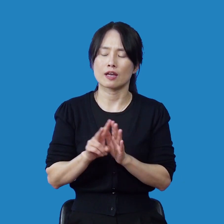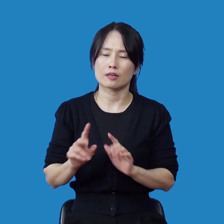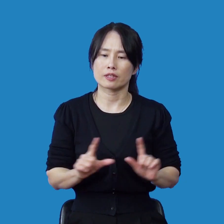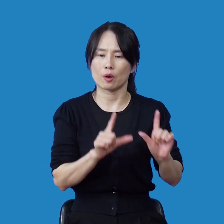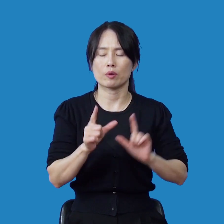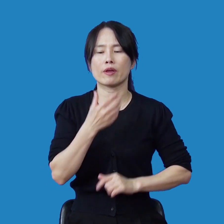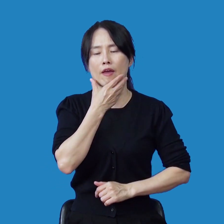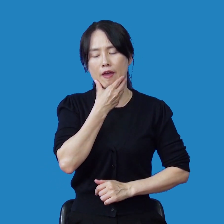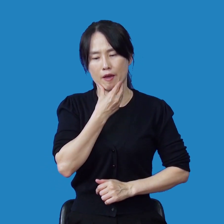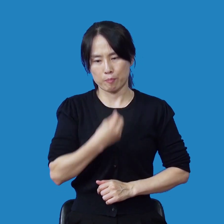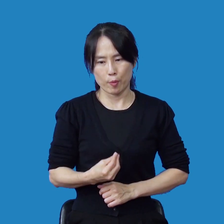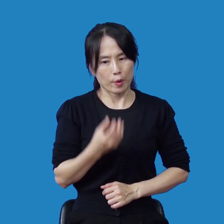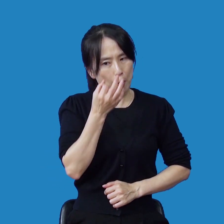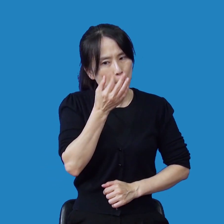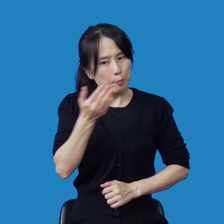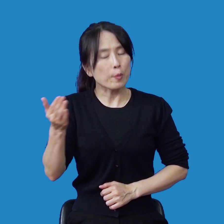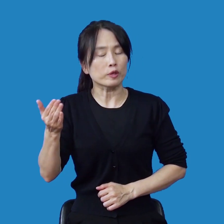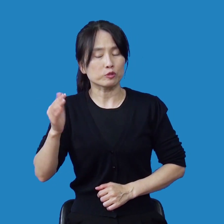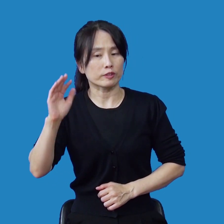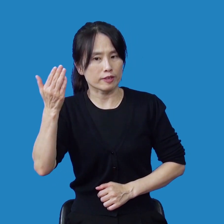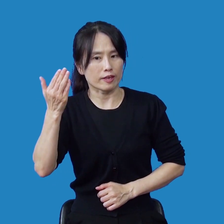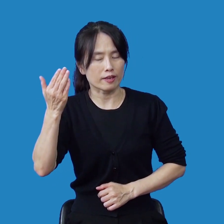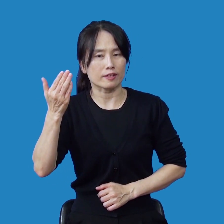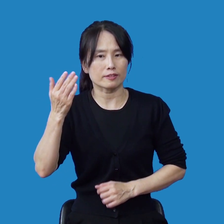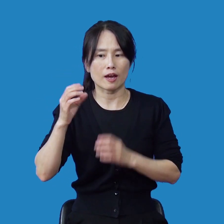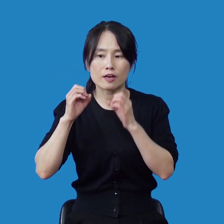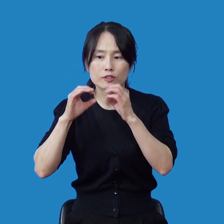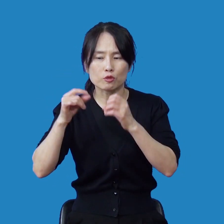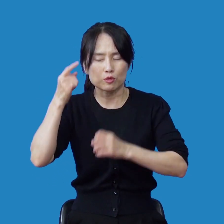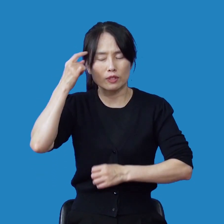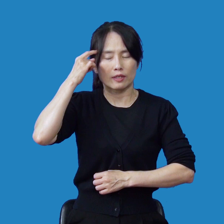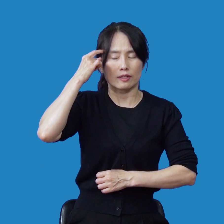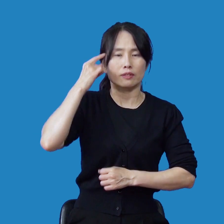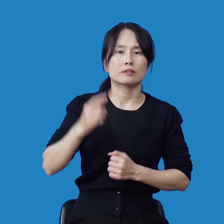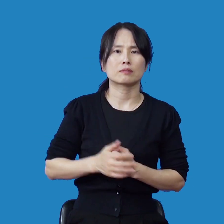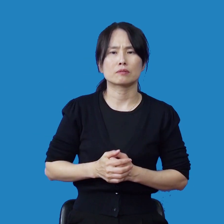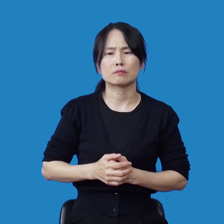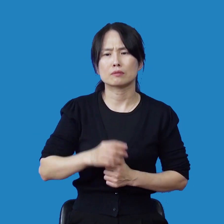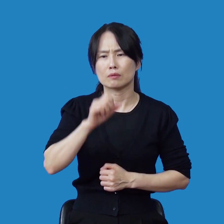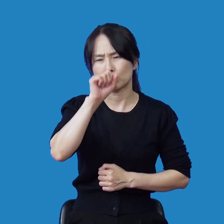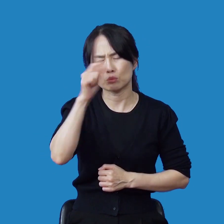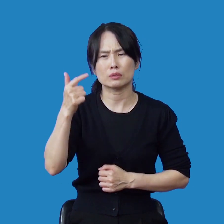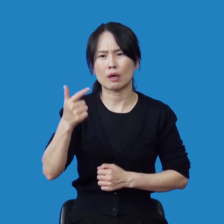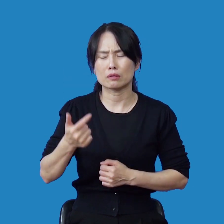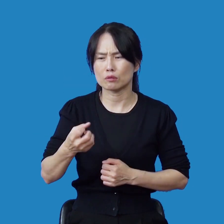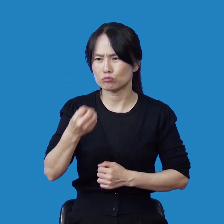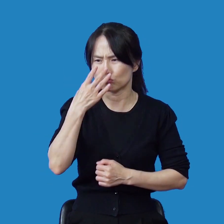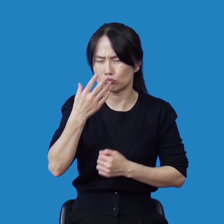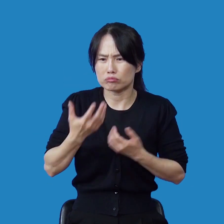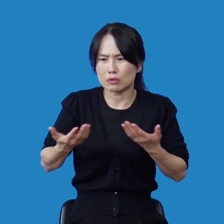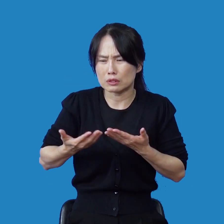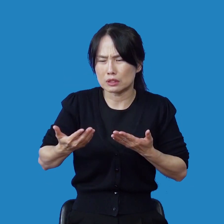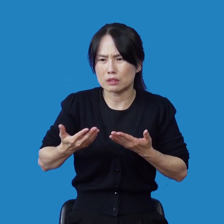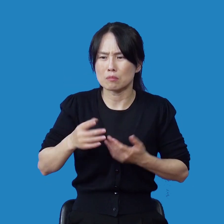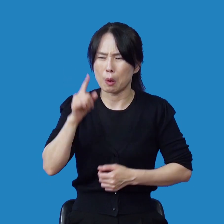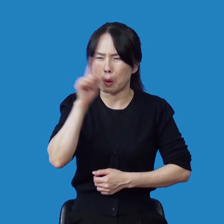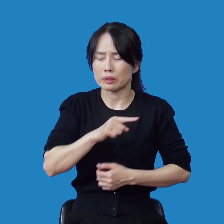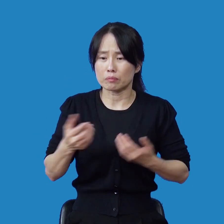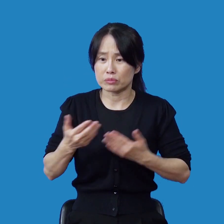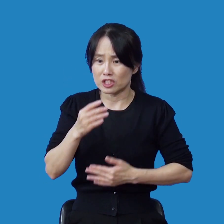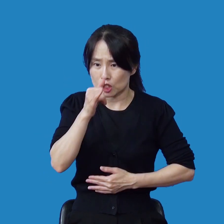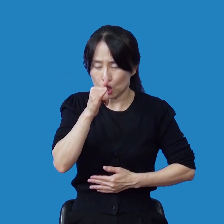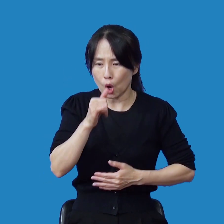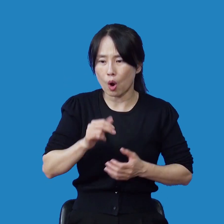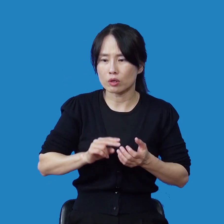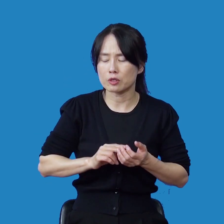잘 보여줘야 되겠다고 생각을 했습니다. 그래서 안 좋은 일이 생겨도 그 친구에게는 그냥